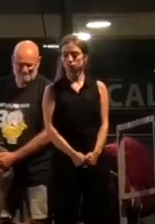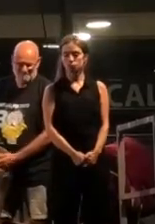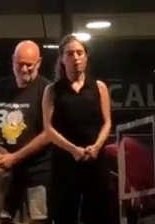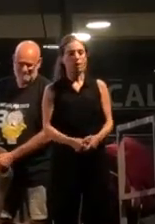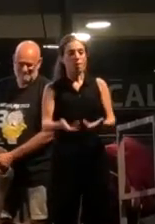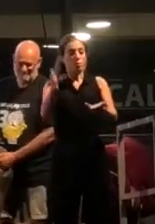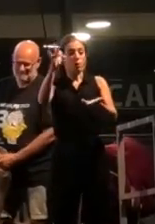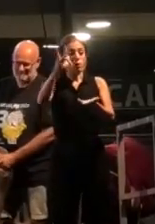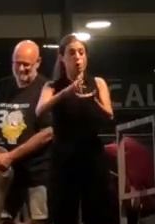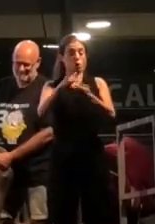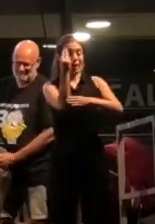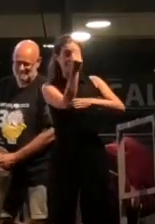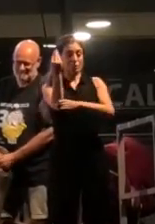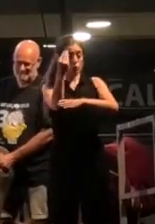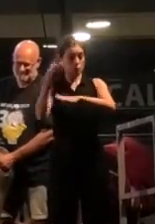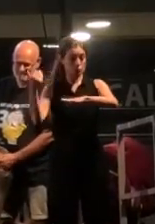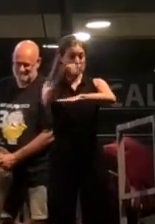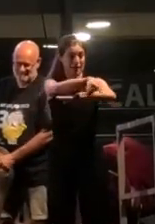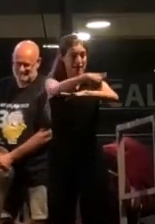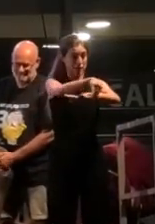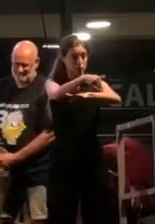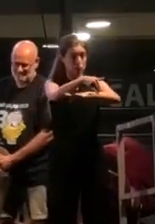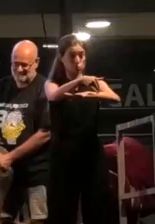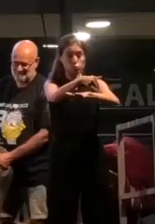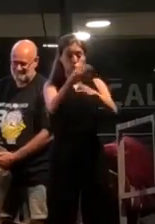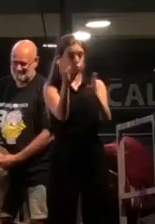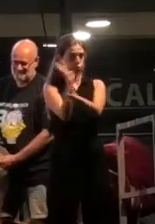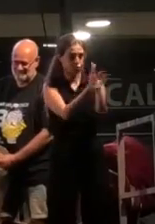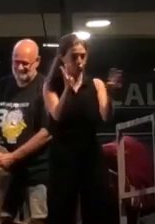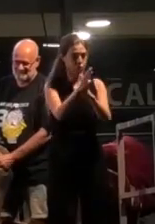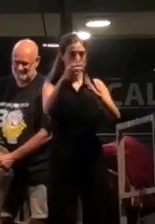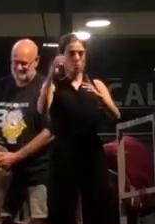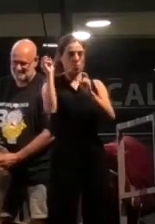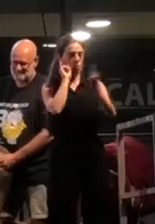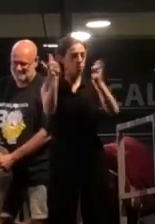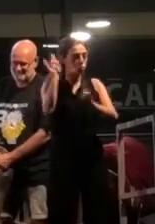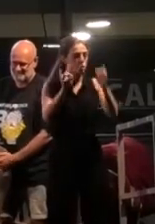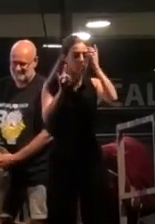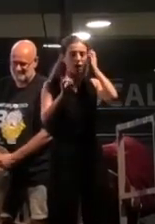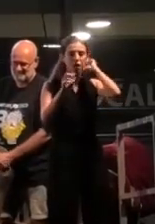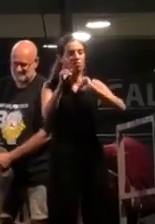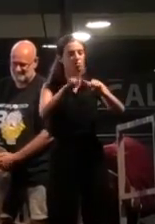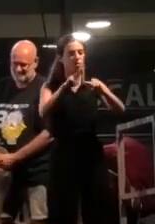Quan surt Tota l'Andenga, els carrers s'omplen de gent, de música i de festa.